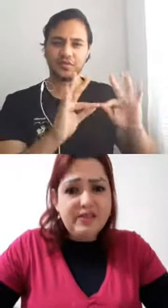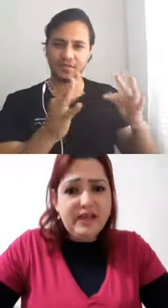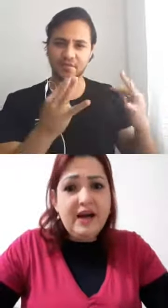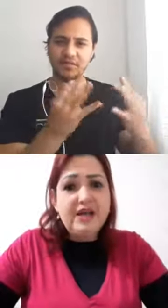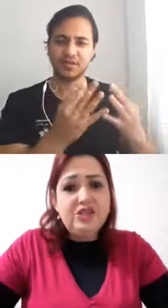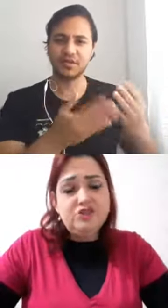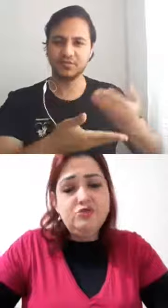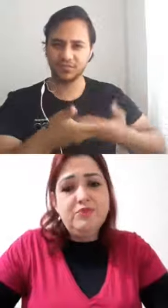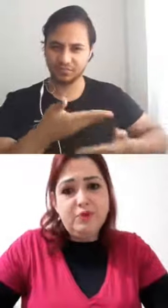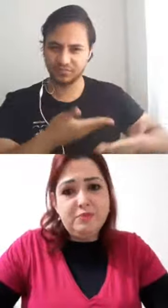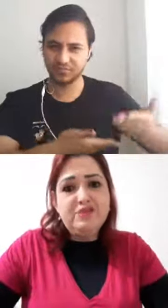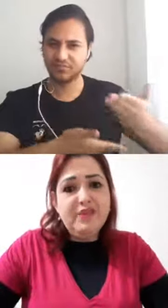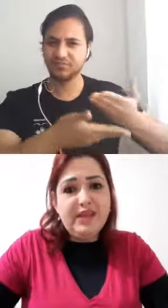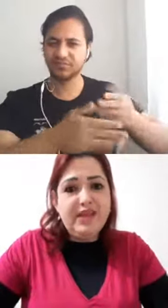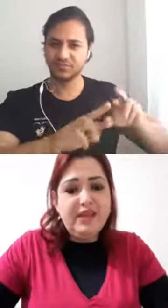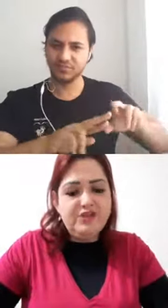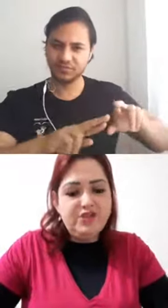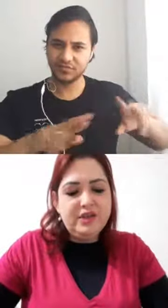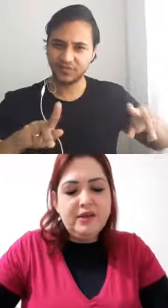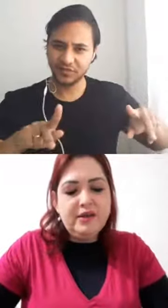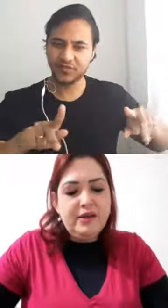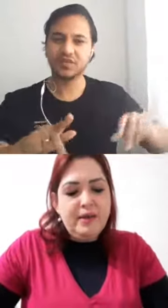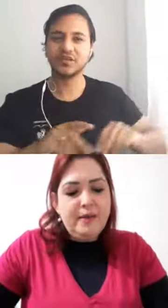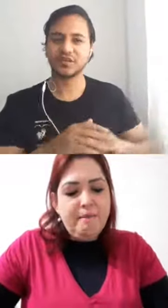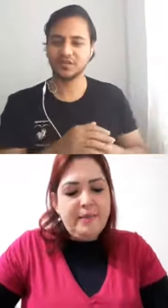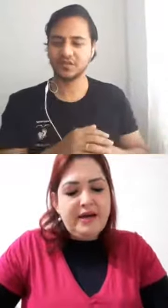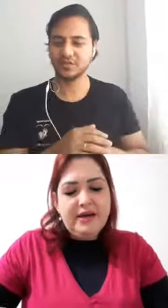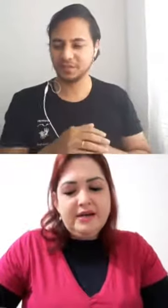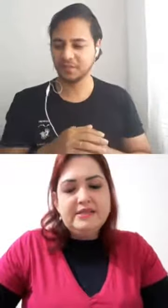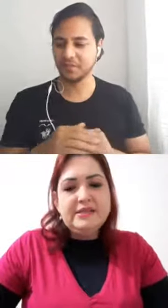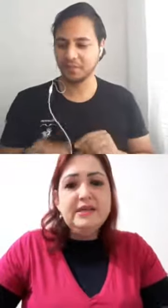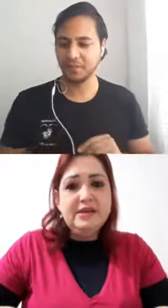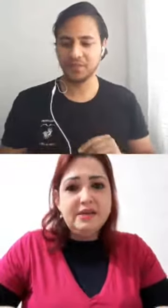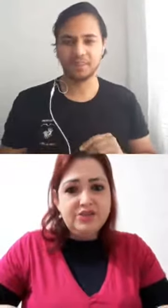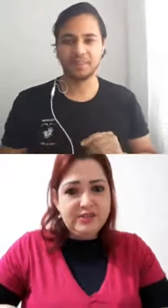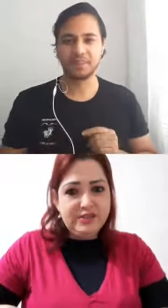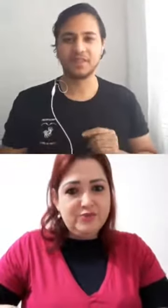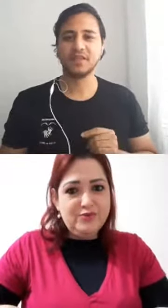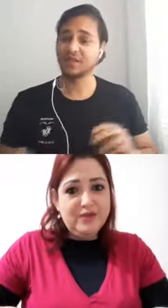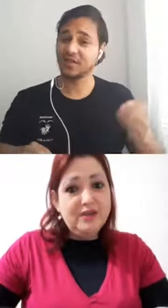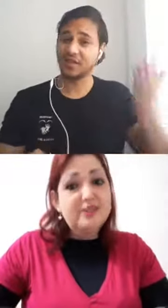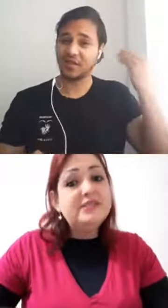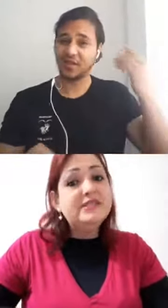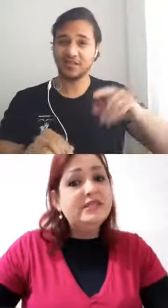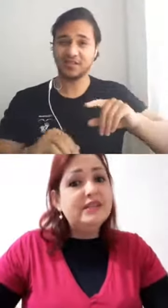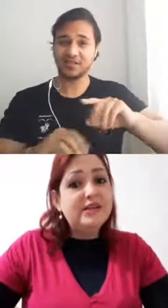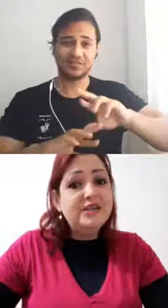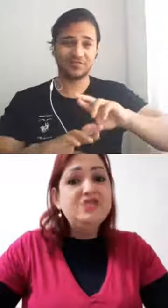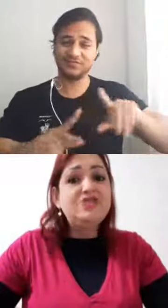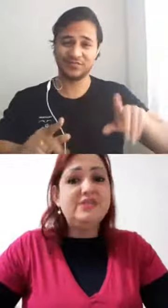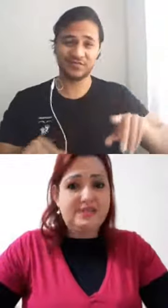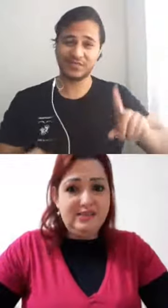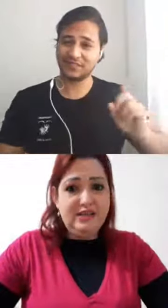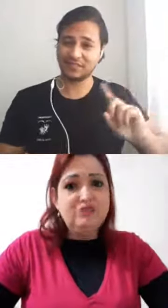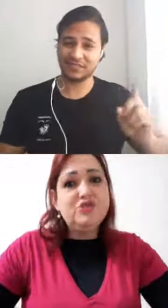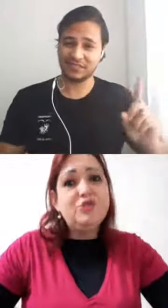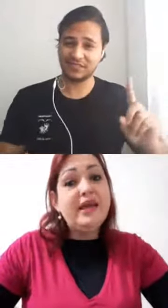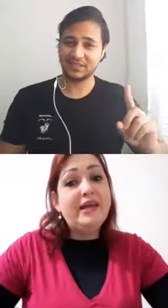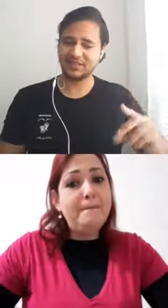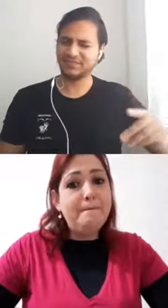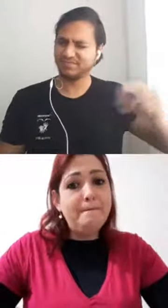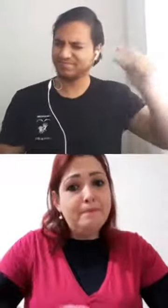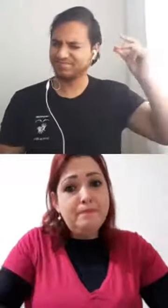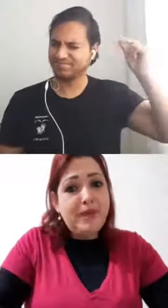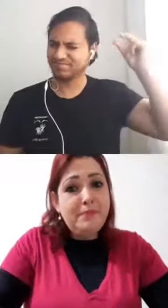já interagem de uma forma diferente, né? Mas antes não. Antes eu digo que